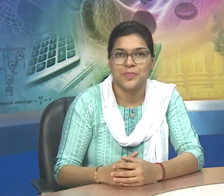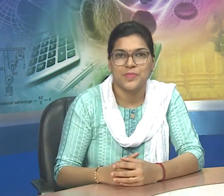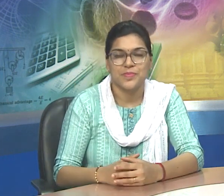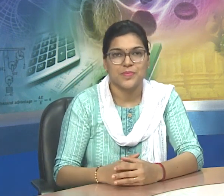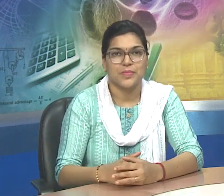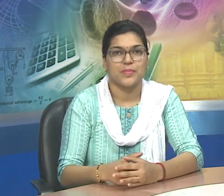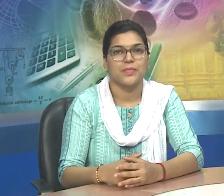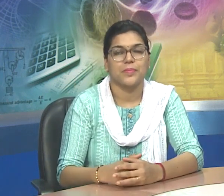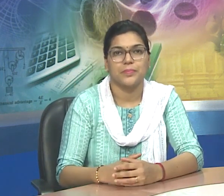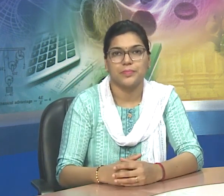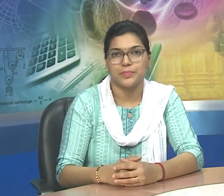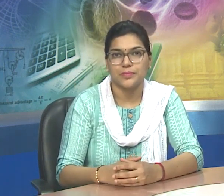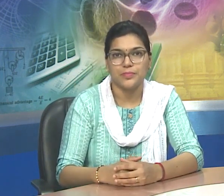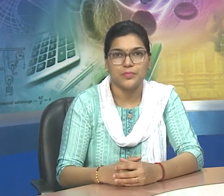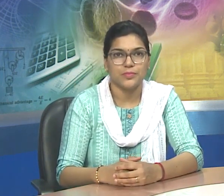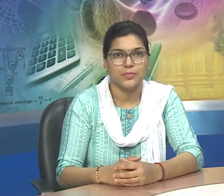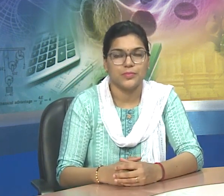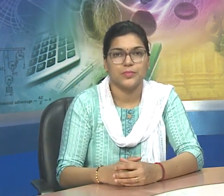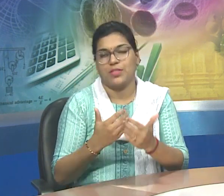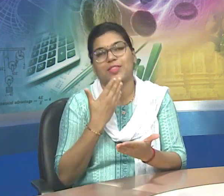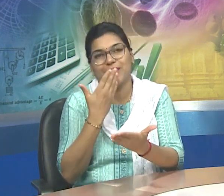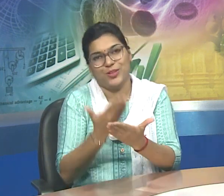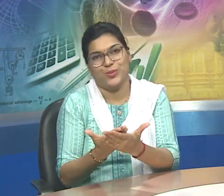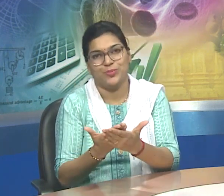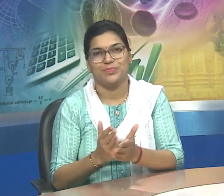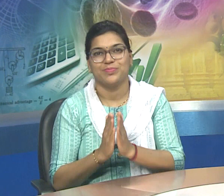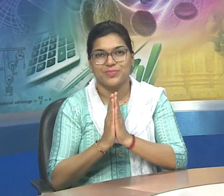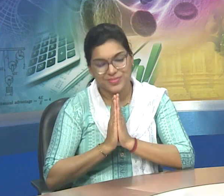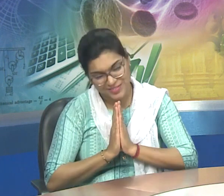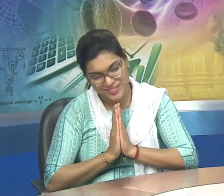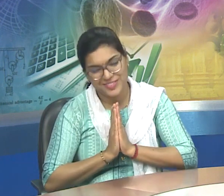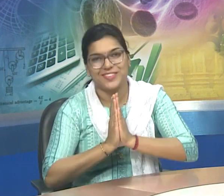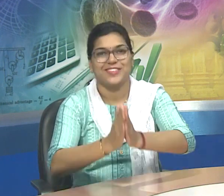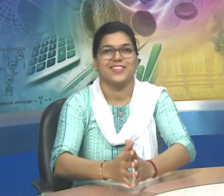नेशन दोनों में अंतर है। बहुत बहुत धन्यवाद आपका। नमस्कार।